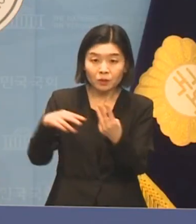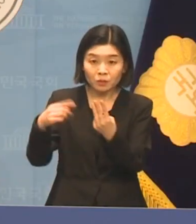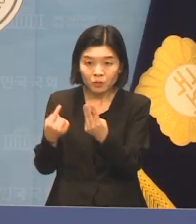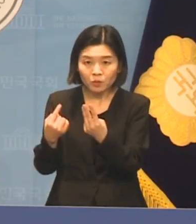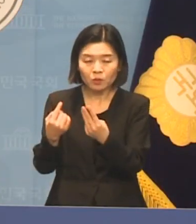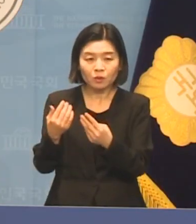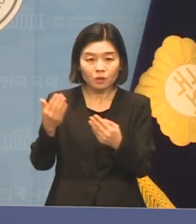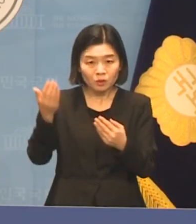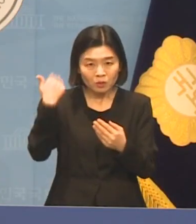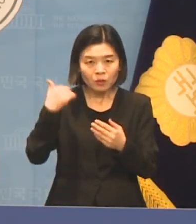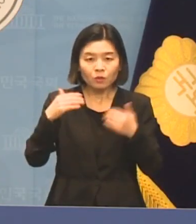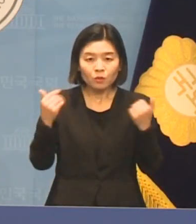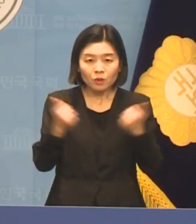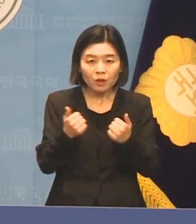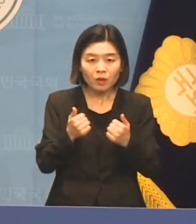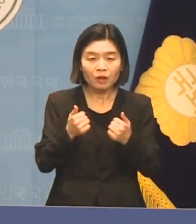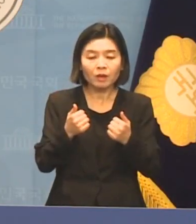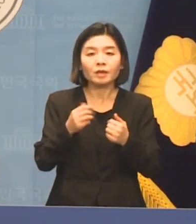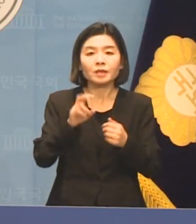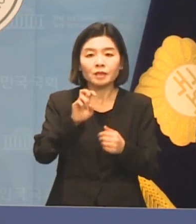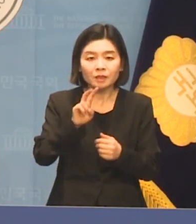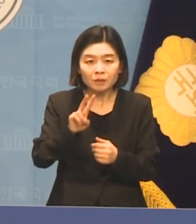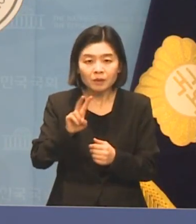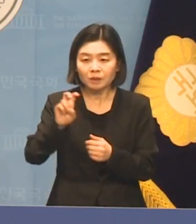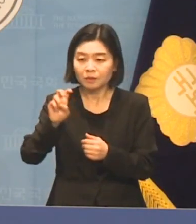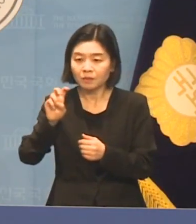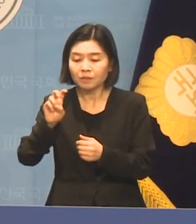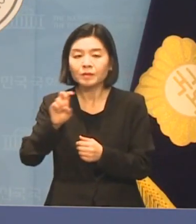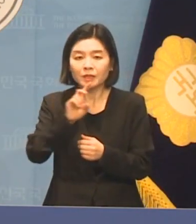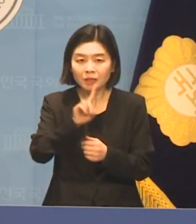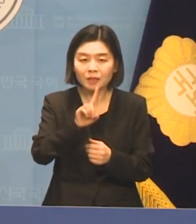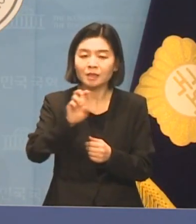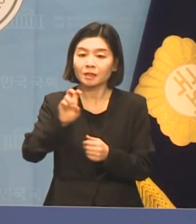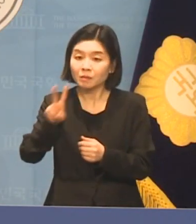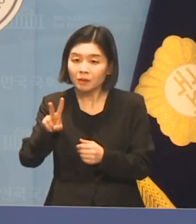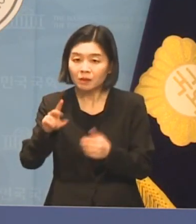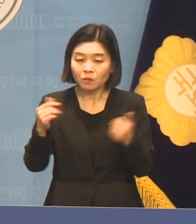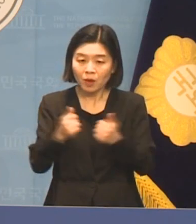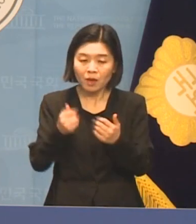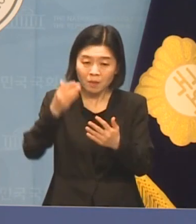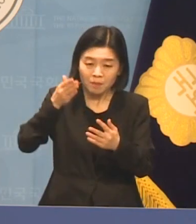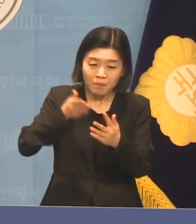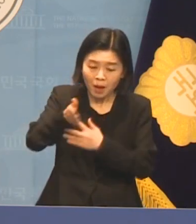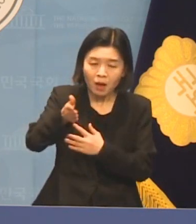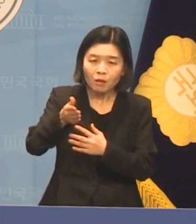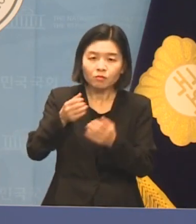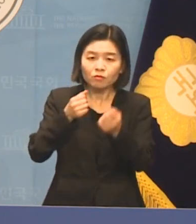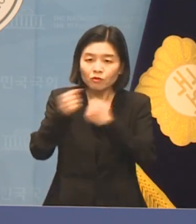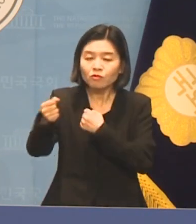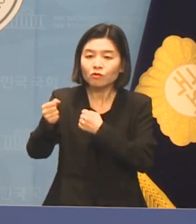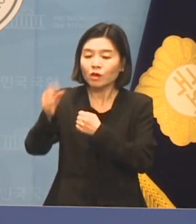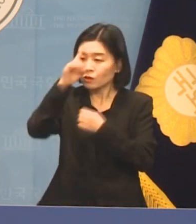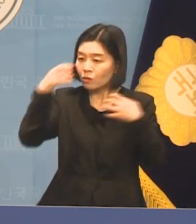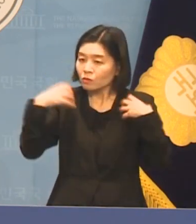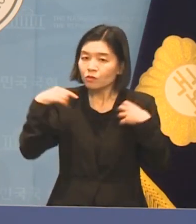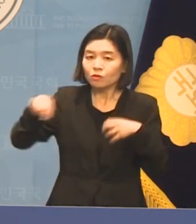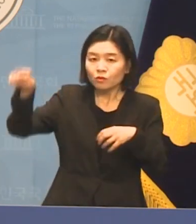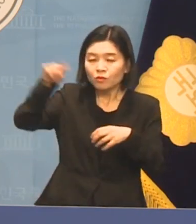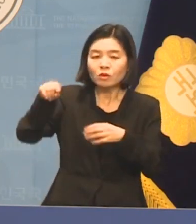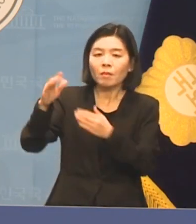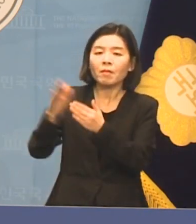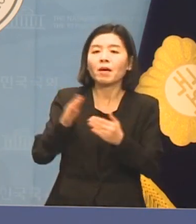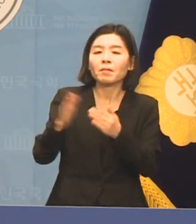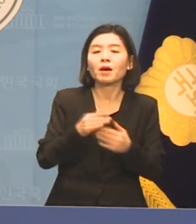국회에서 본회의 문턱을 넘었음에도 정부와 여당에 의해 두 차례나 좌초되었다. ILO와 OECD